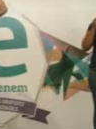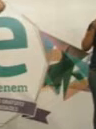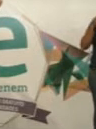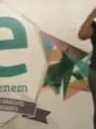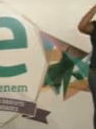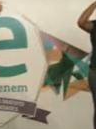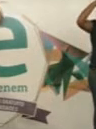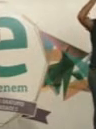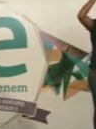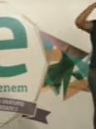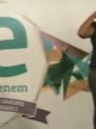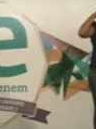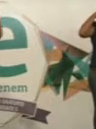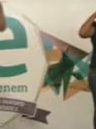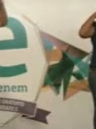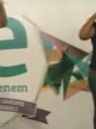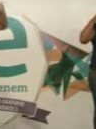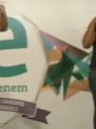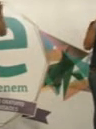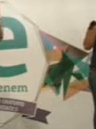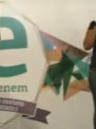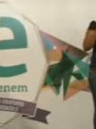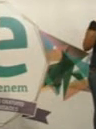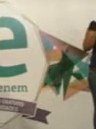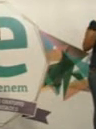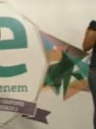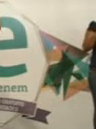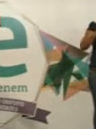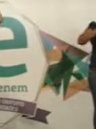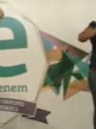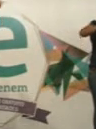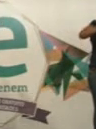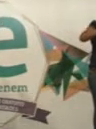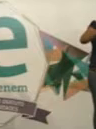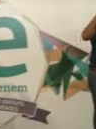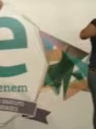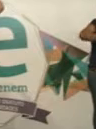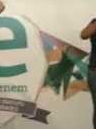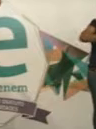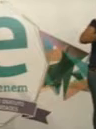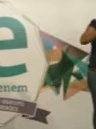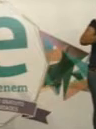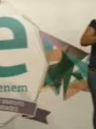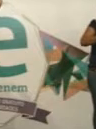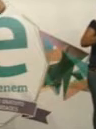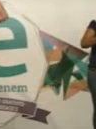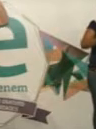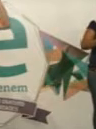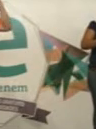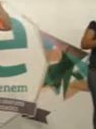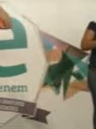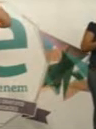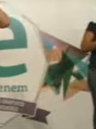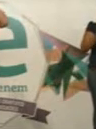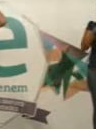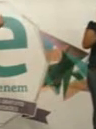toucas. Toucas porque as bolas eram duras, eram de couro, e toucas para esconder o cabelo